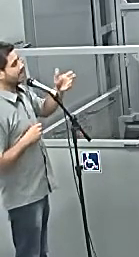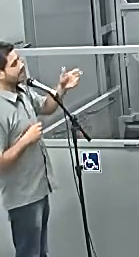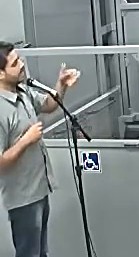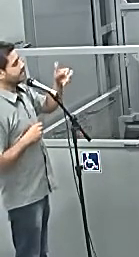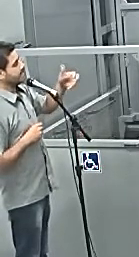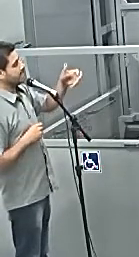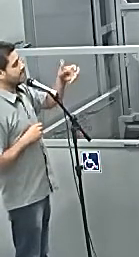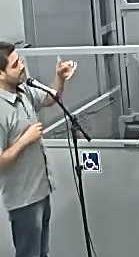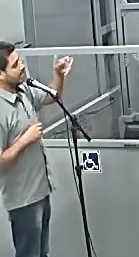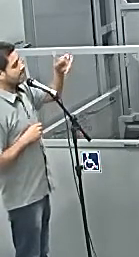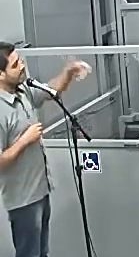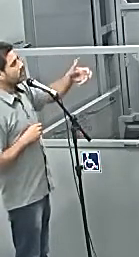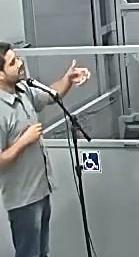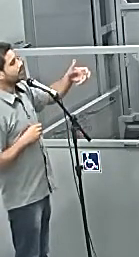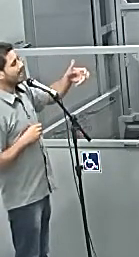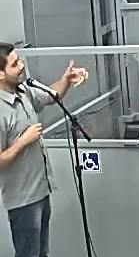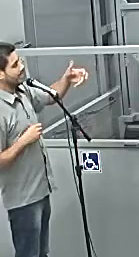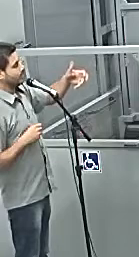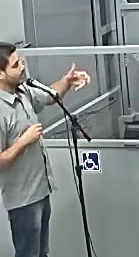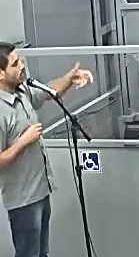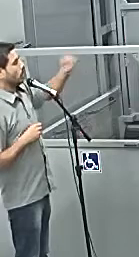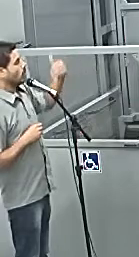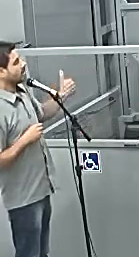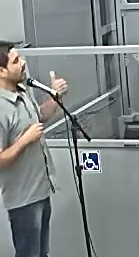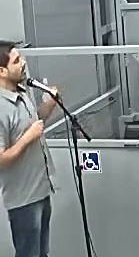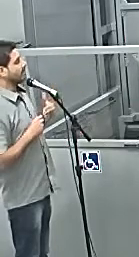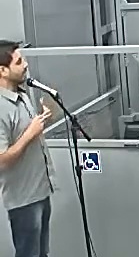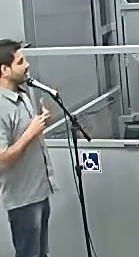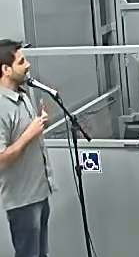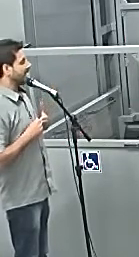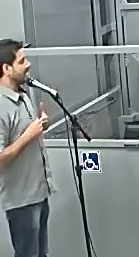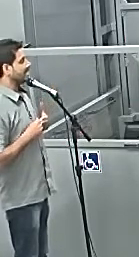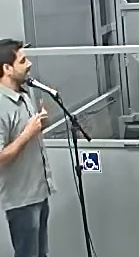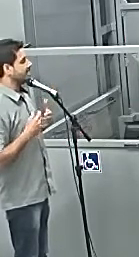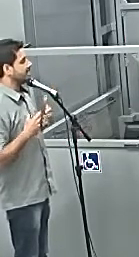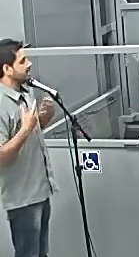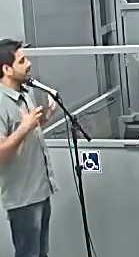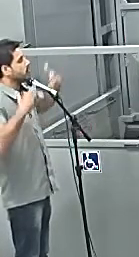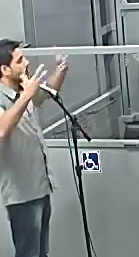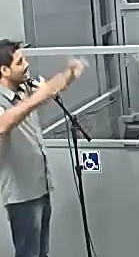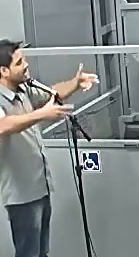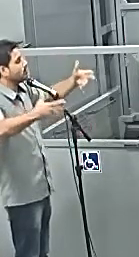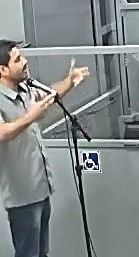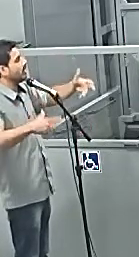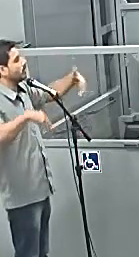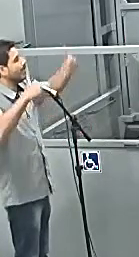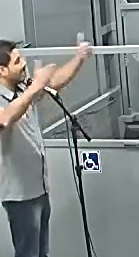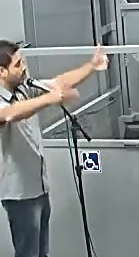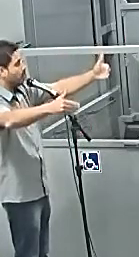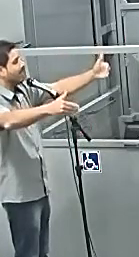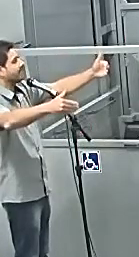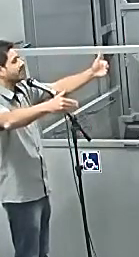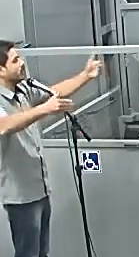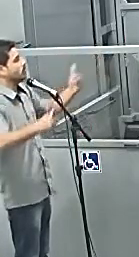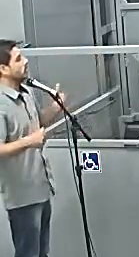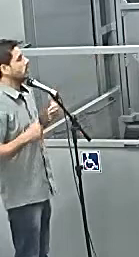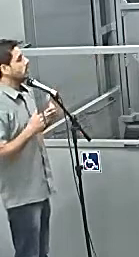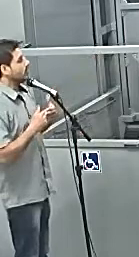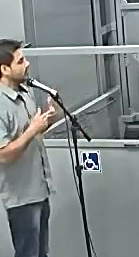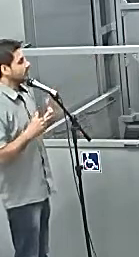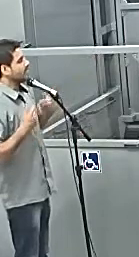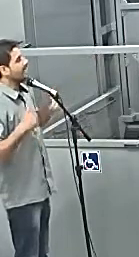eu queria dizer que tanto adaptadas quando a nossa equipe técnica que temos um atendimento para a população